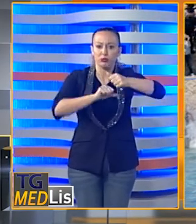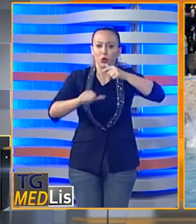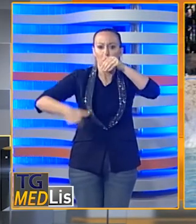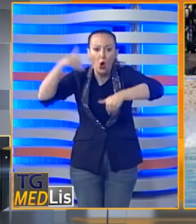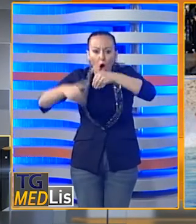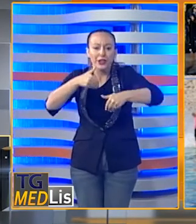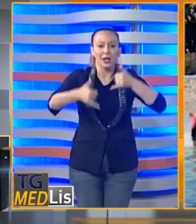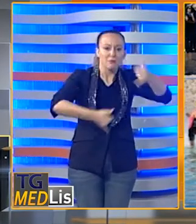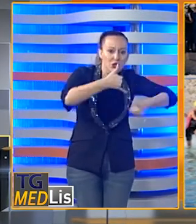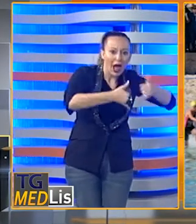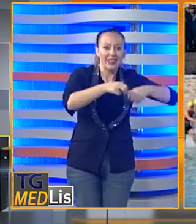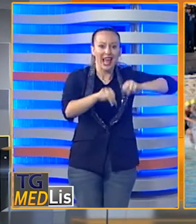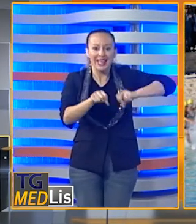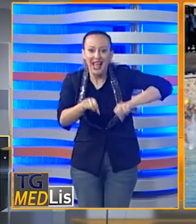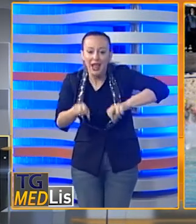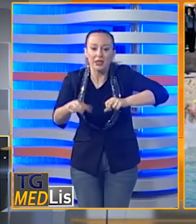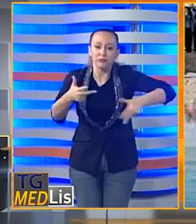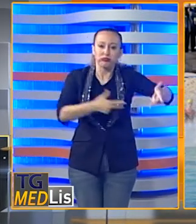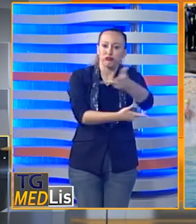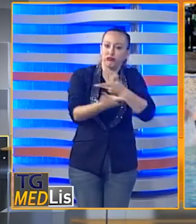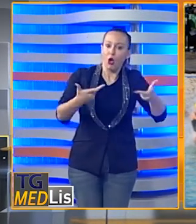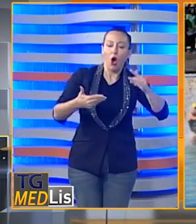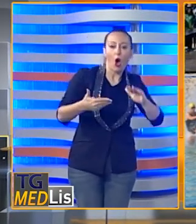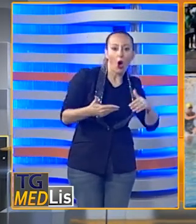professionisti provenienti da tutta Europa.